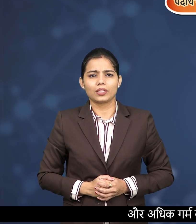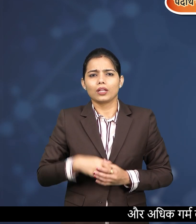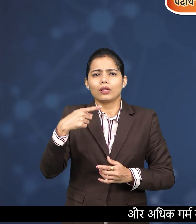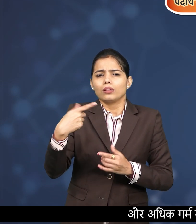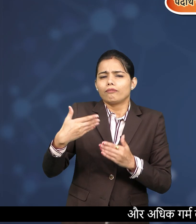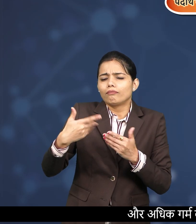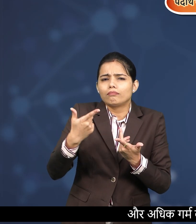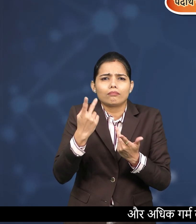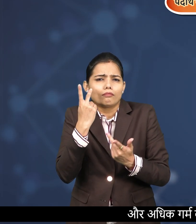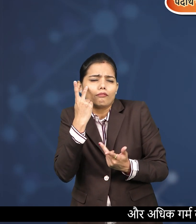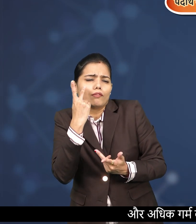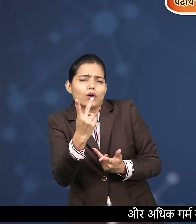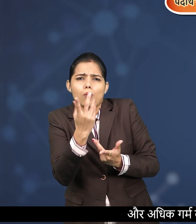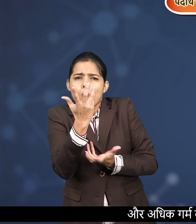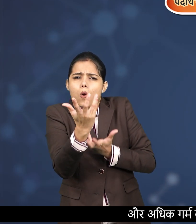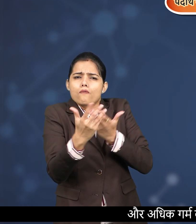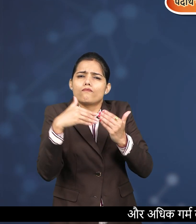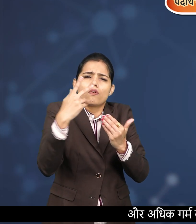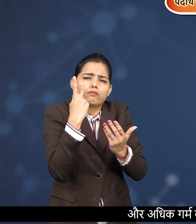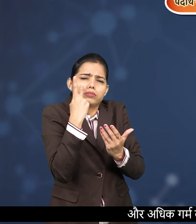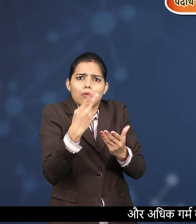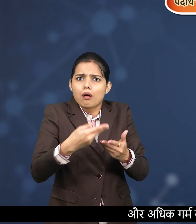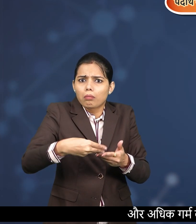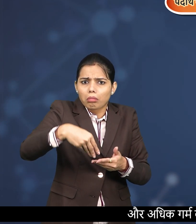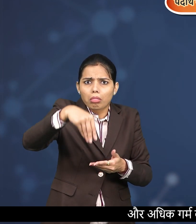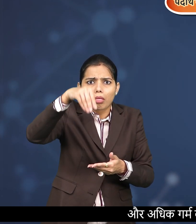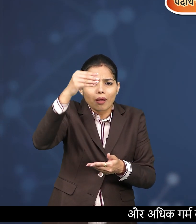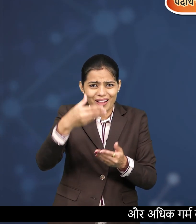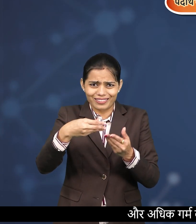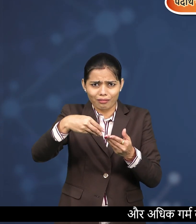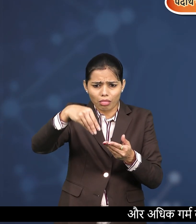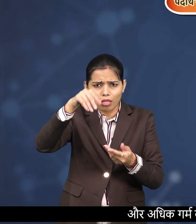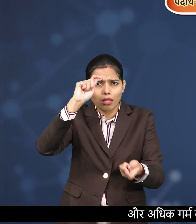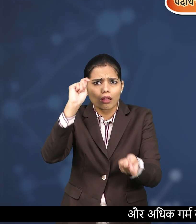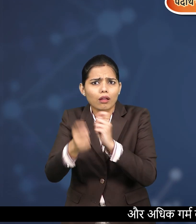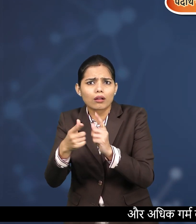और अधिक गर्म करने पर द्रव गैस में बदल जाते हैं।